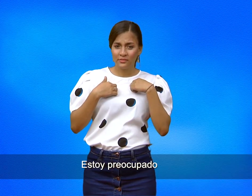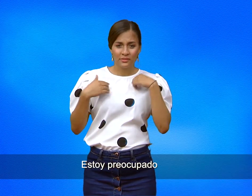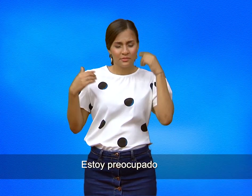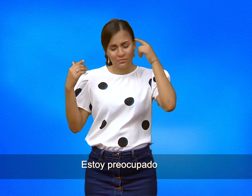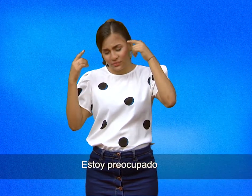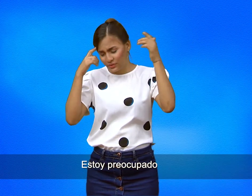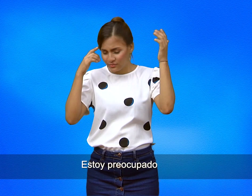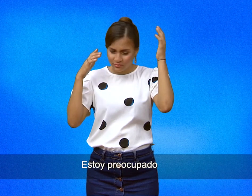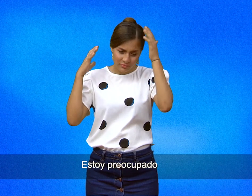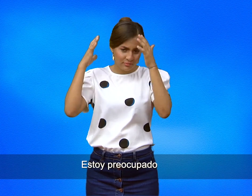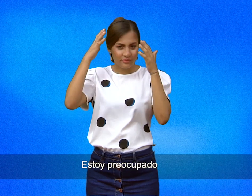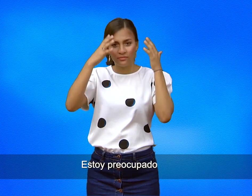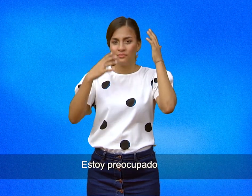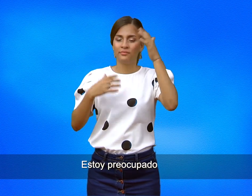Estoy preocupado.